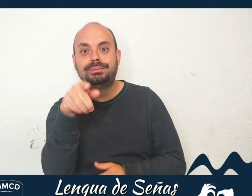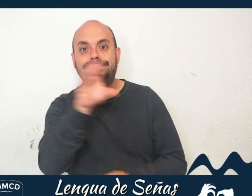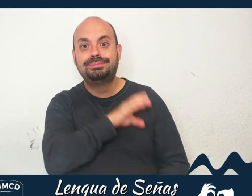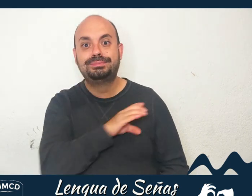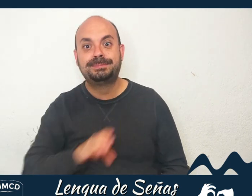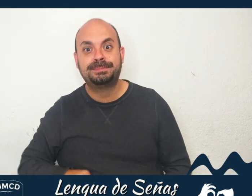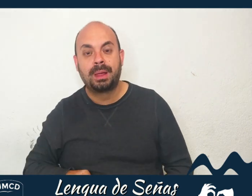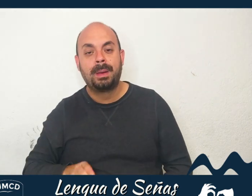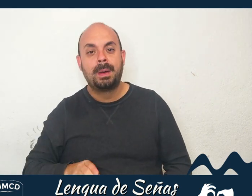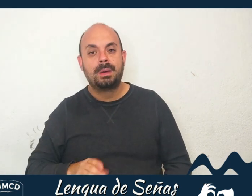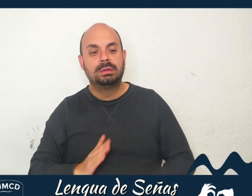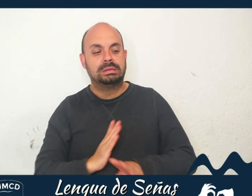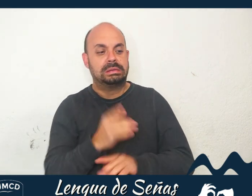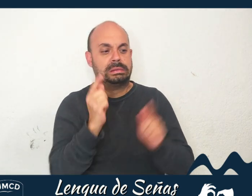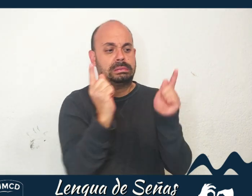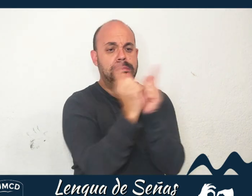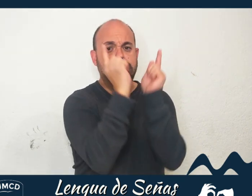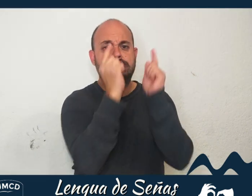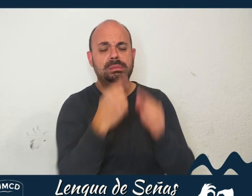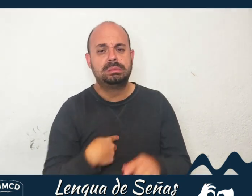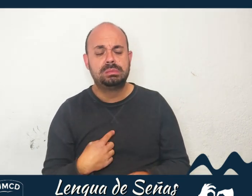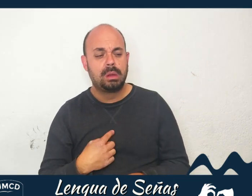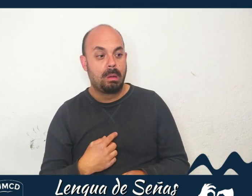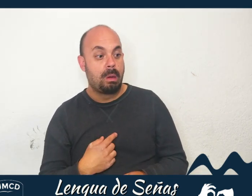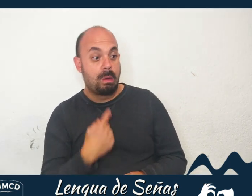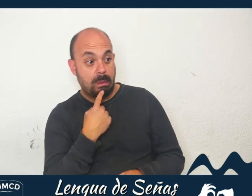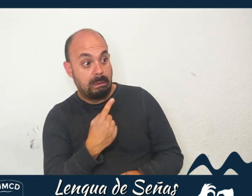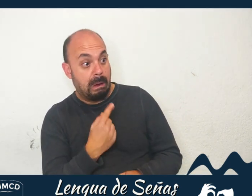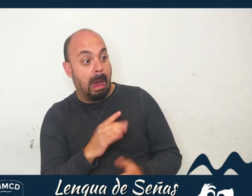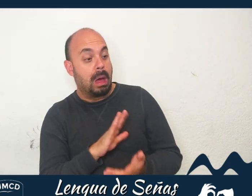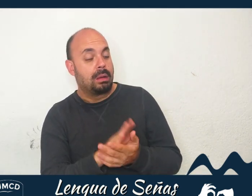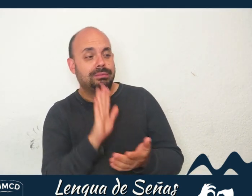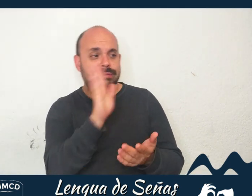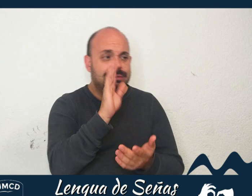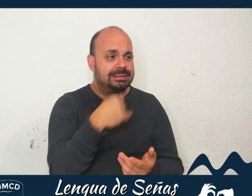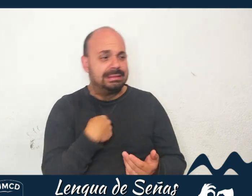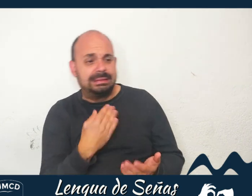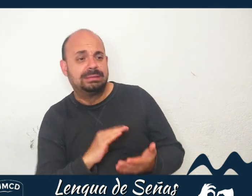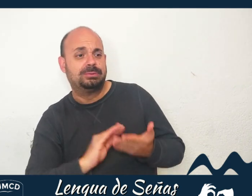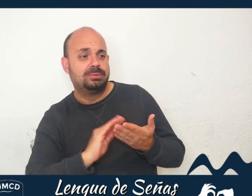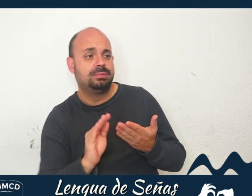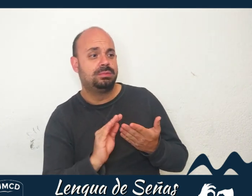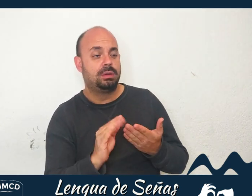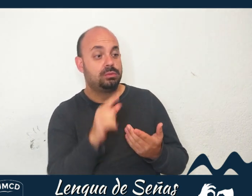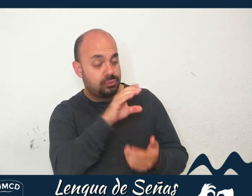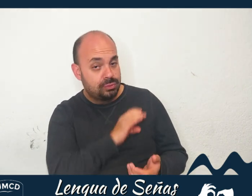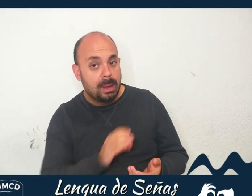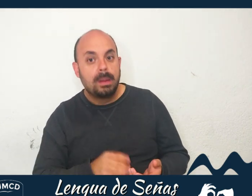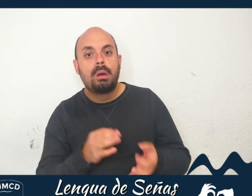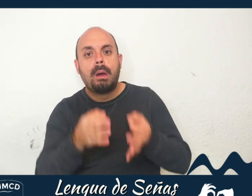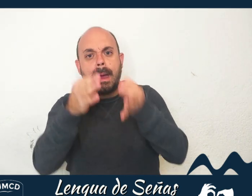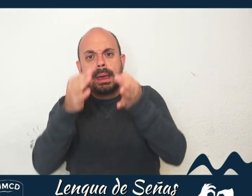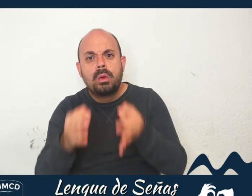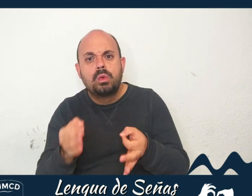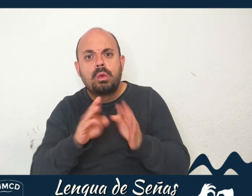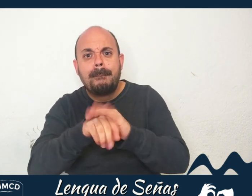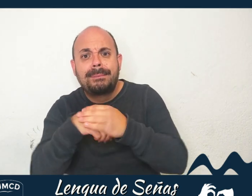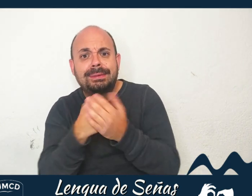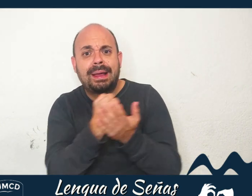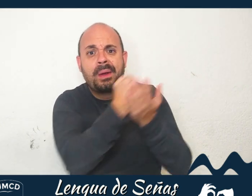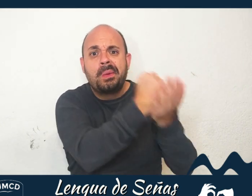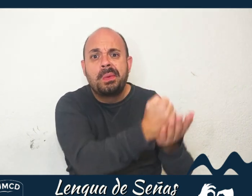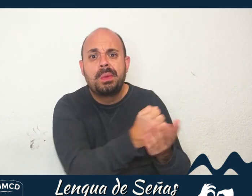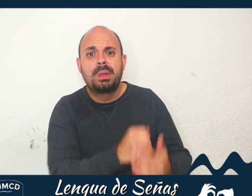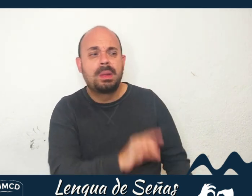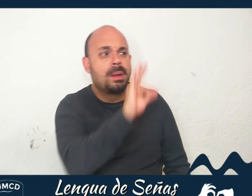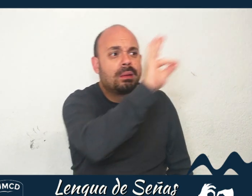sido escuchado, una persona ha sido salvada y desde ese momento esa persona acaba de entrar en la familia